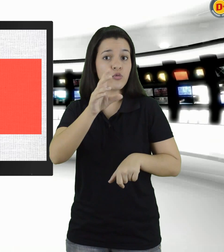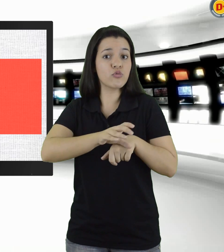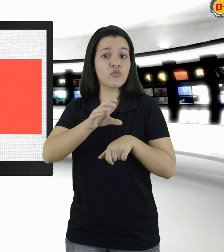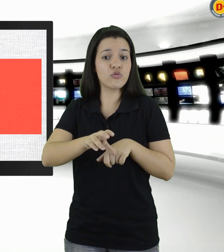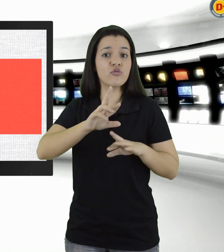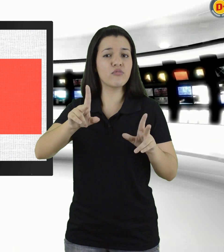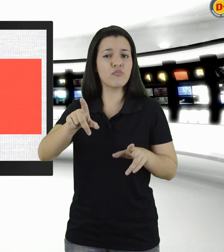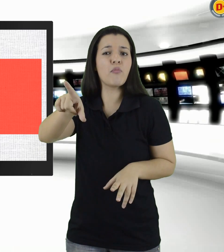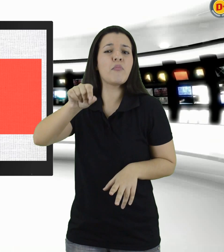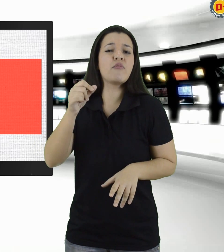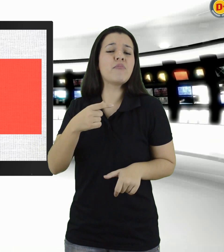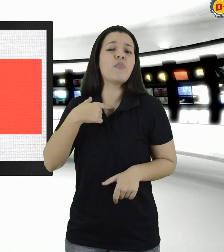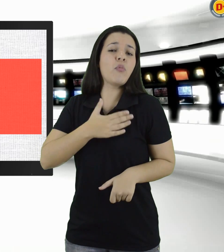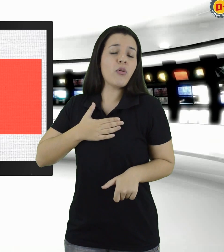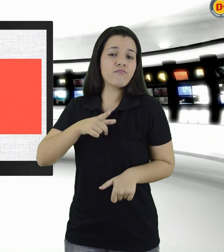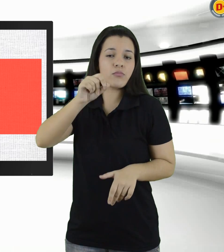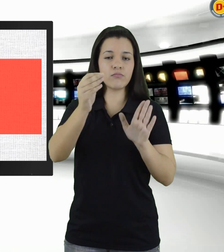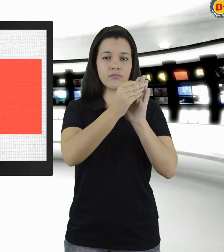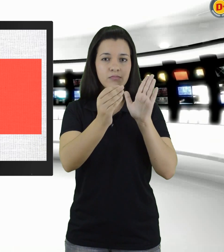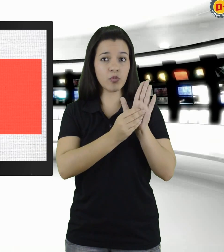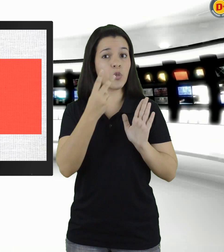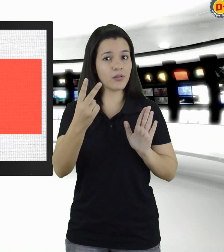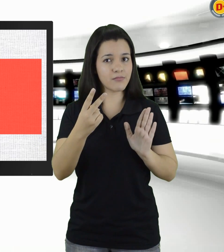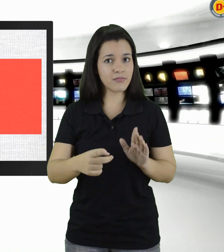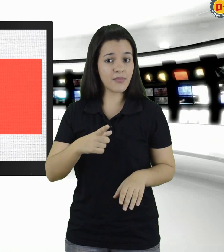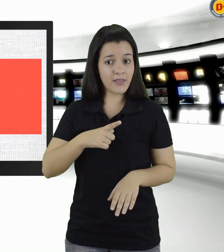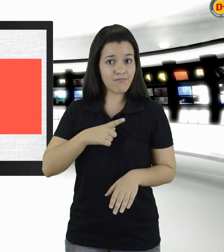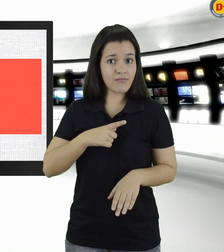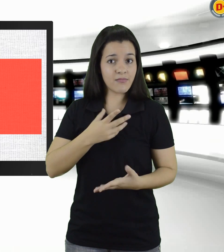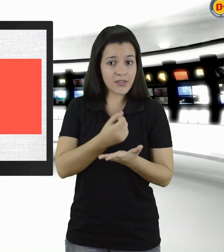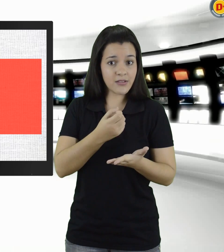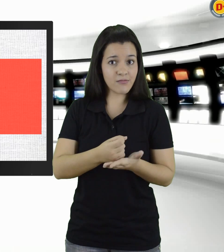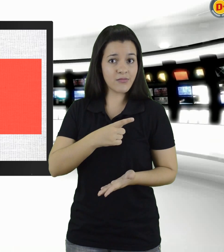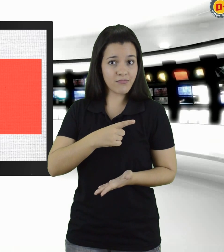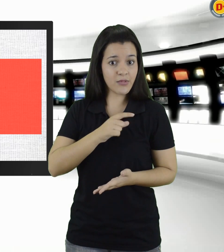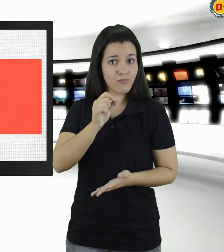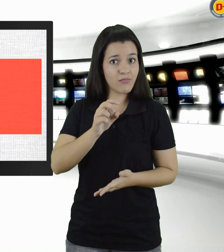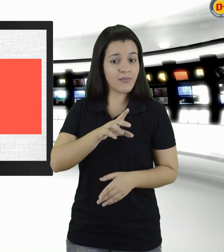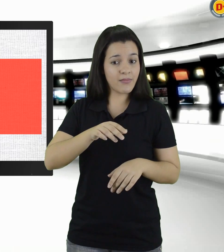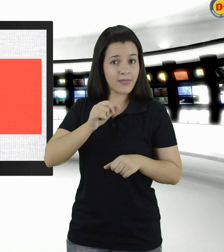ordem de preferência as inscrições serão pela internet pelo endereço http